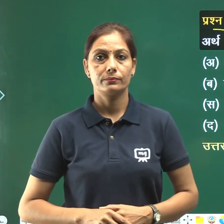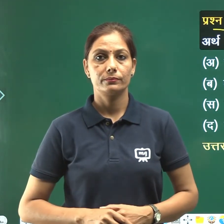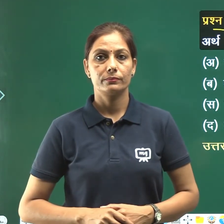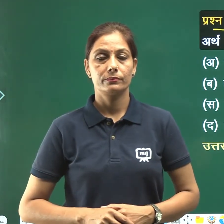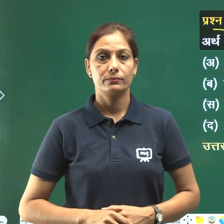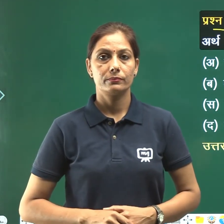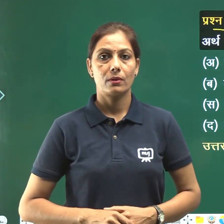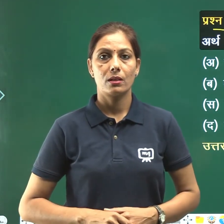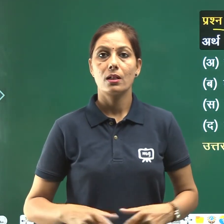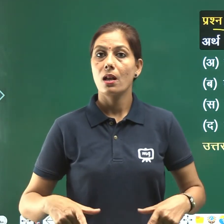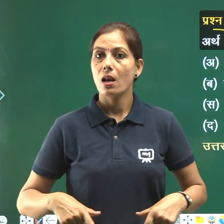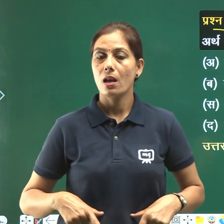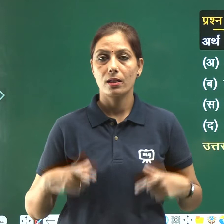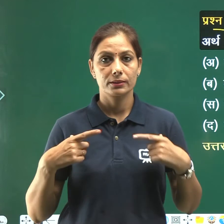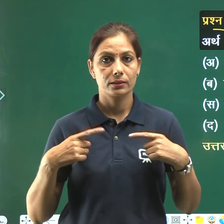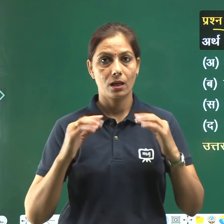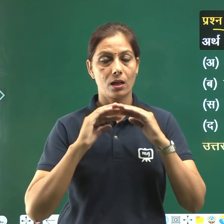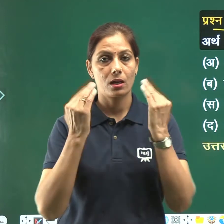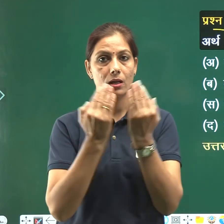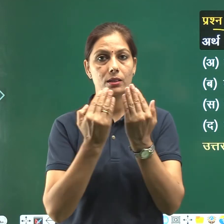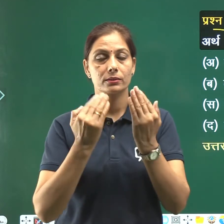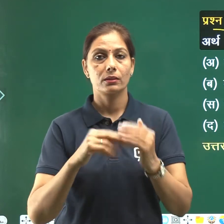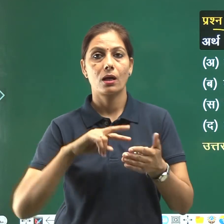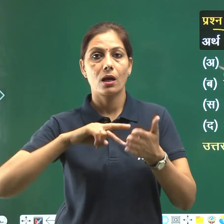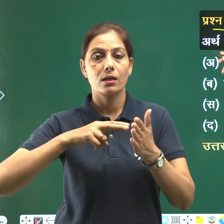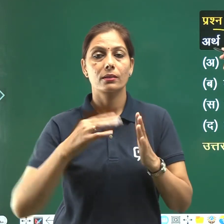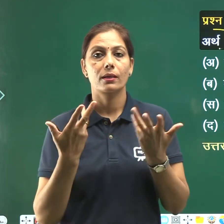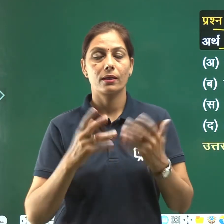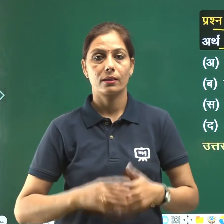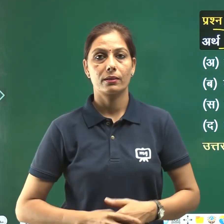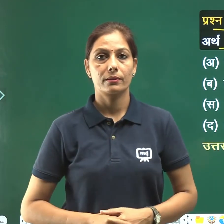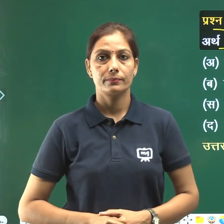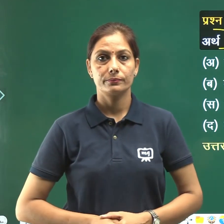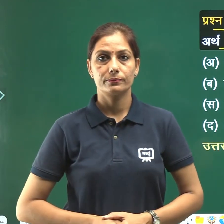जग जीवन का अर्थ क्या है?